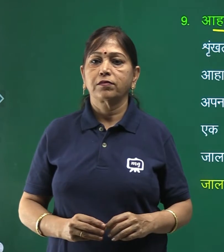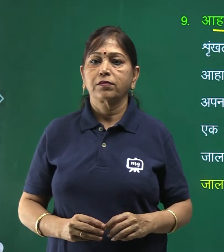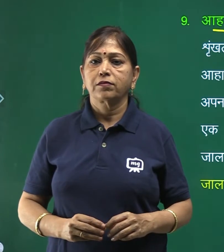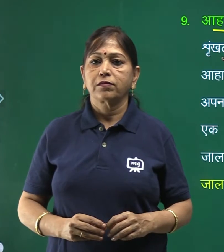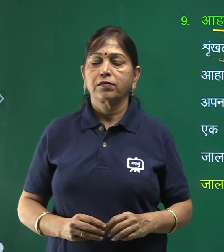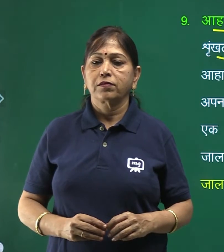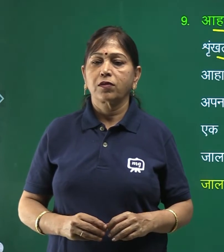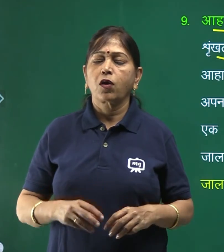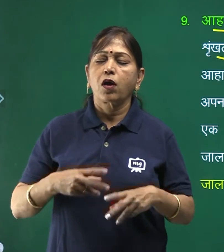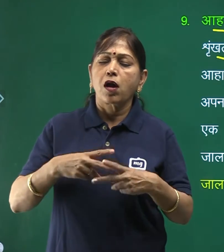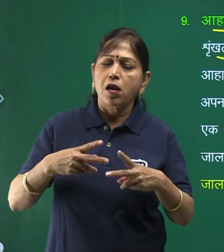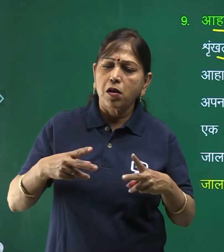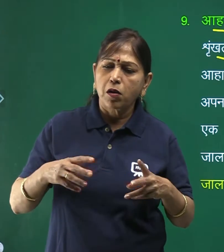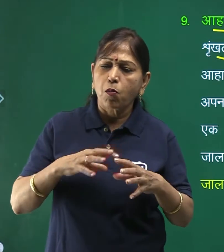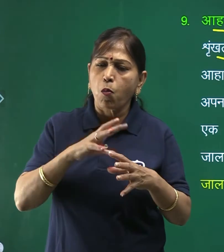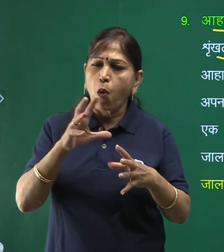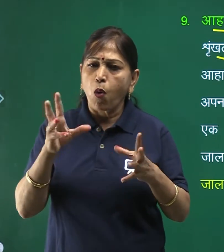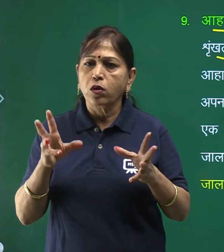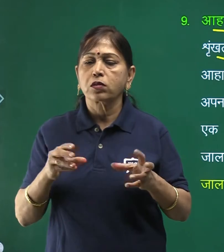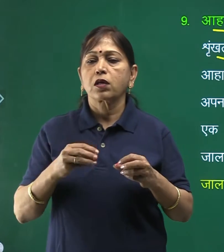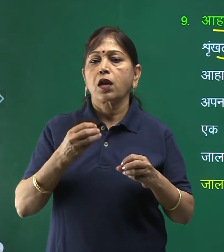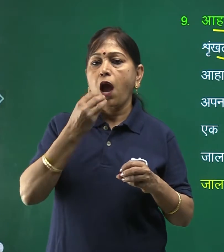कई आहार श्रृंखलाओं में